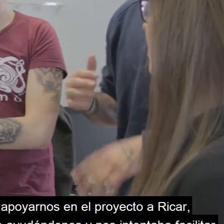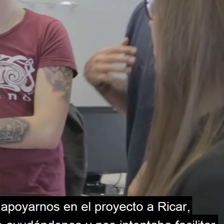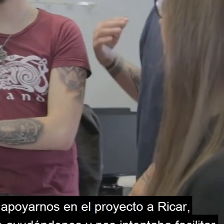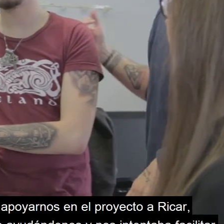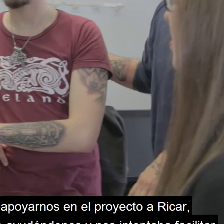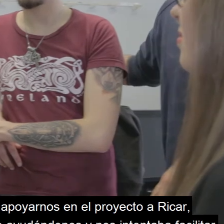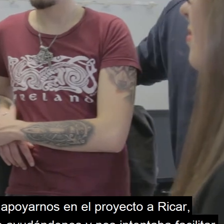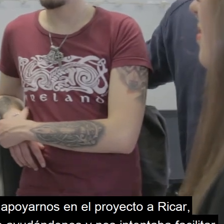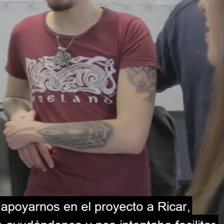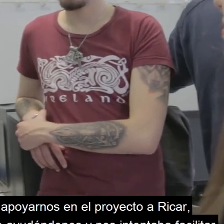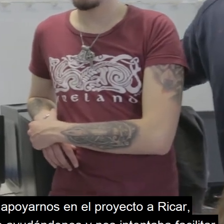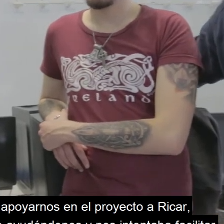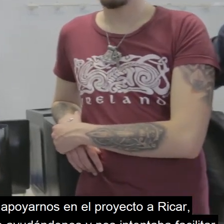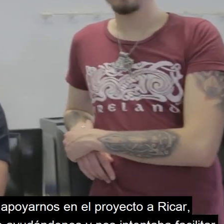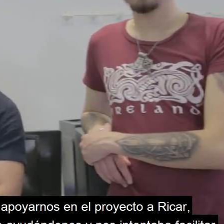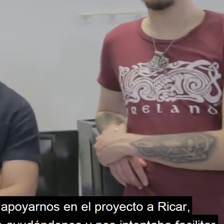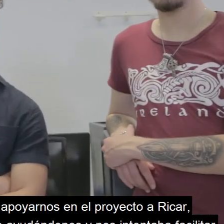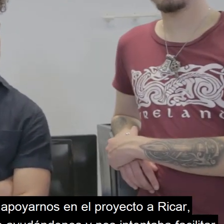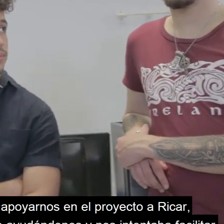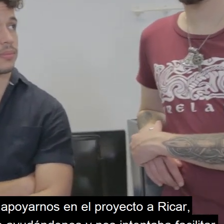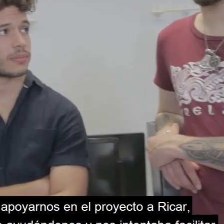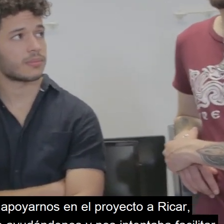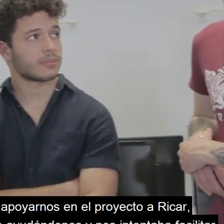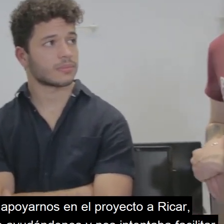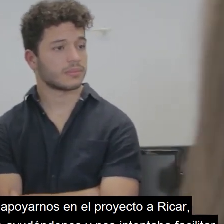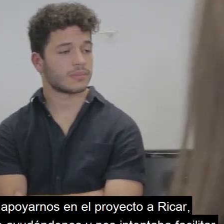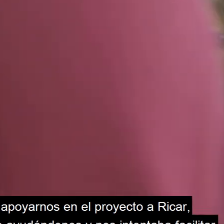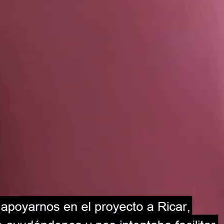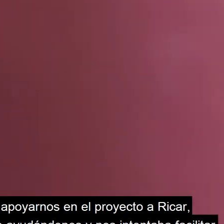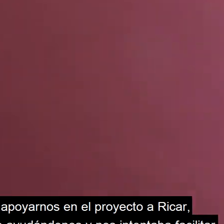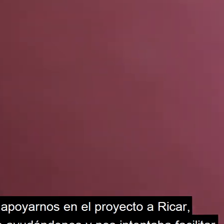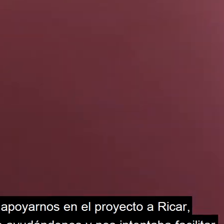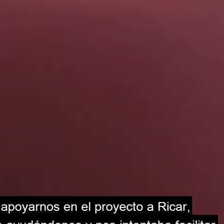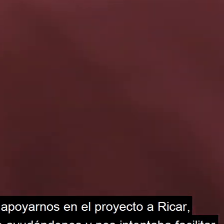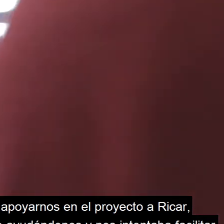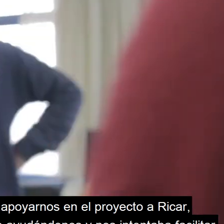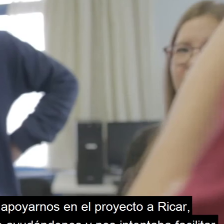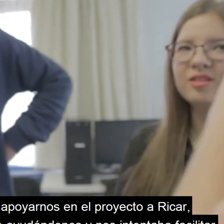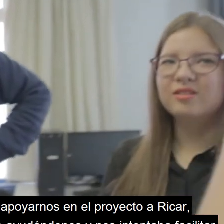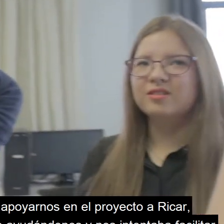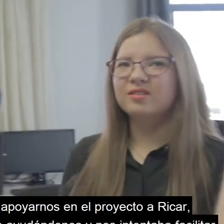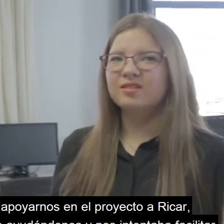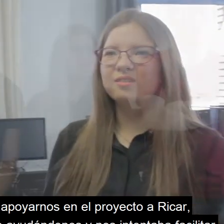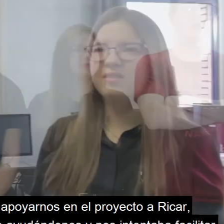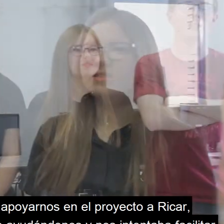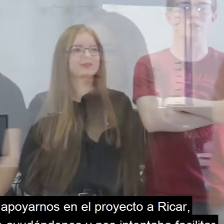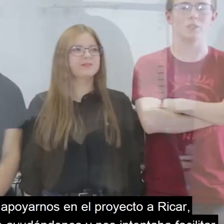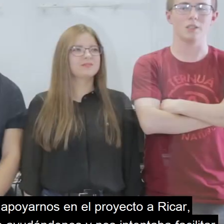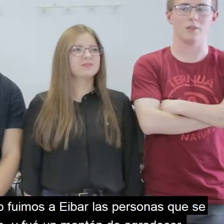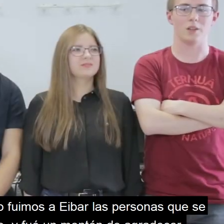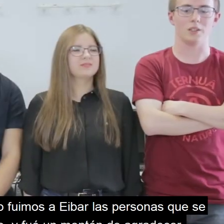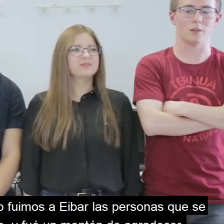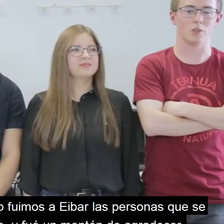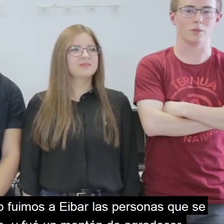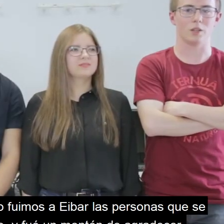Queríamos agradecer sobre todo por apoyar en nuestro proyecto a Ricard, que era el profesor que también estaba todo el rato ayudándonos y nos